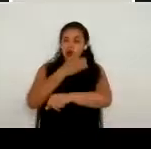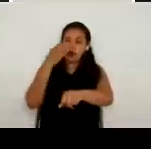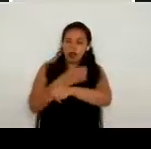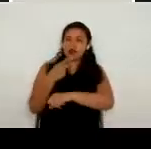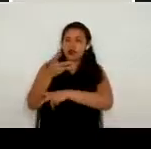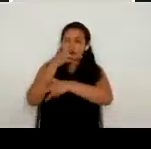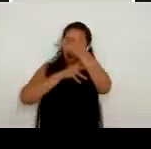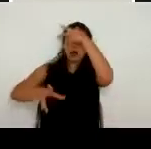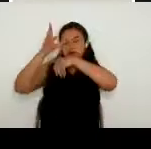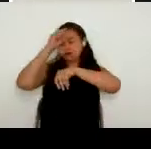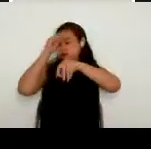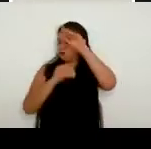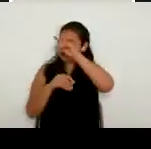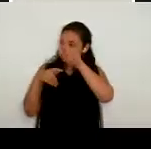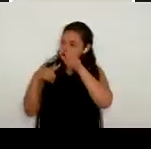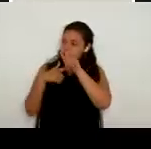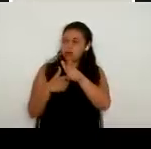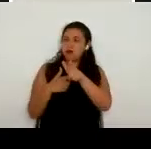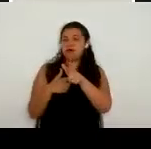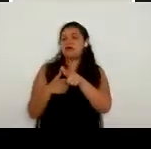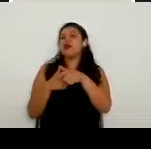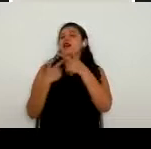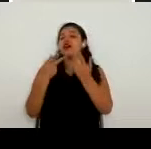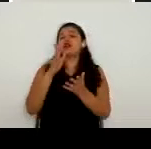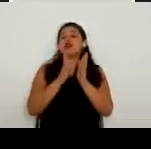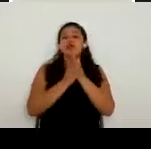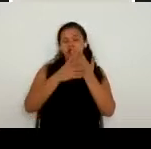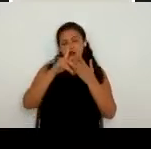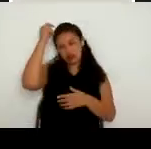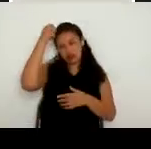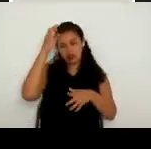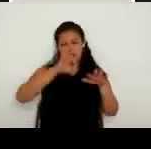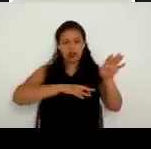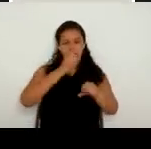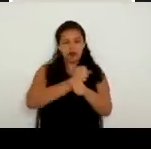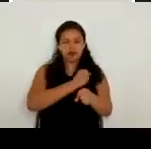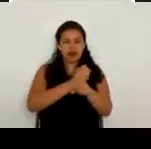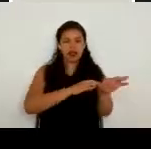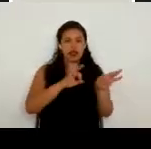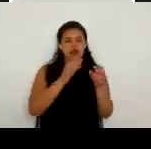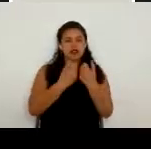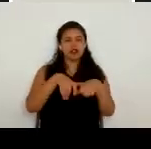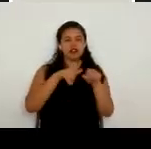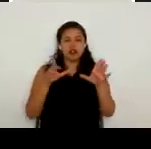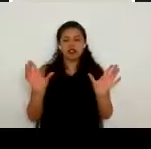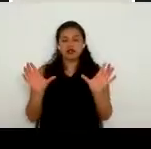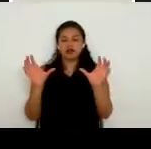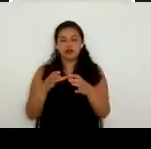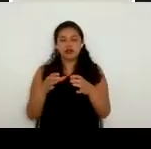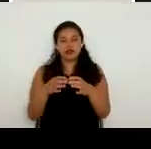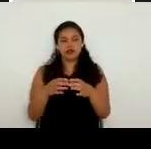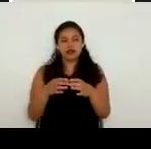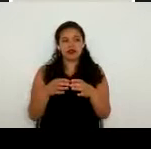aprendizajes y entre ellos en su libro de teoría y práctica del trabajo social con el comunitario elabora un